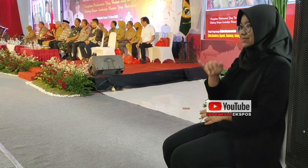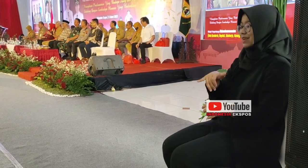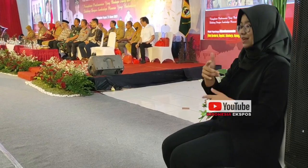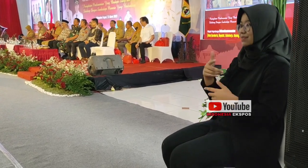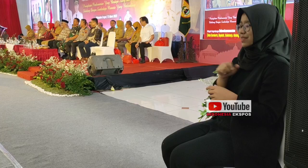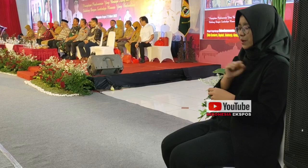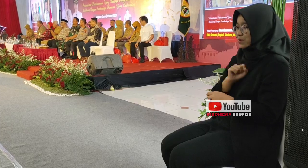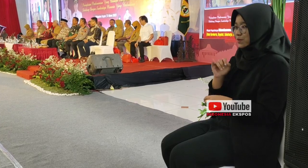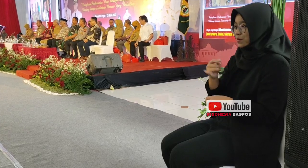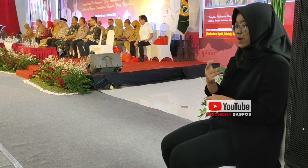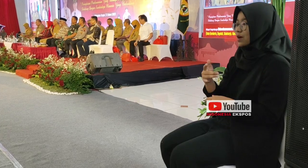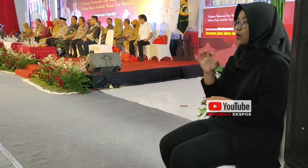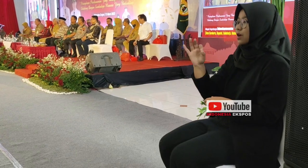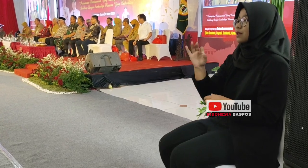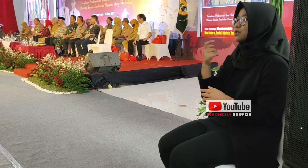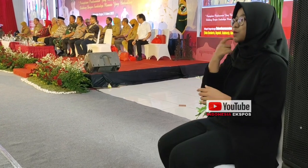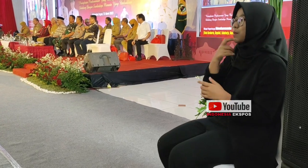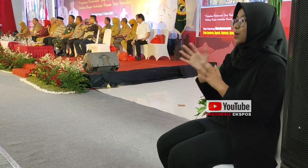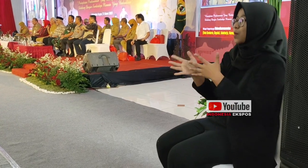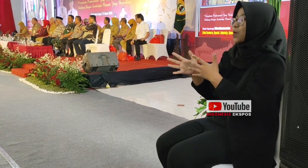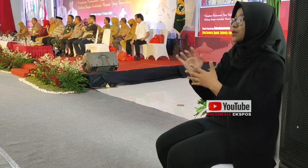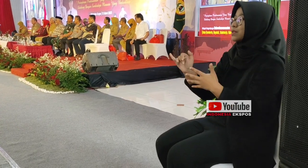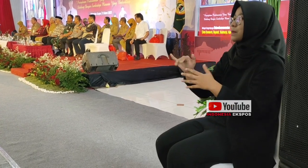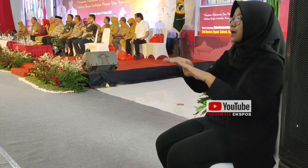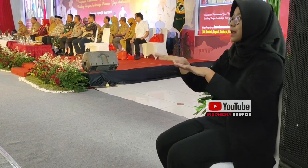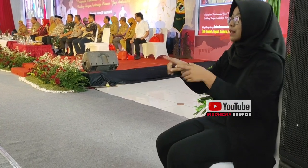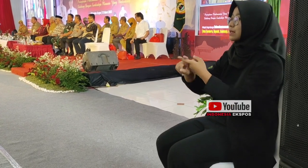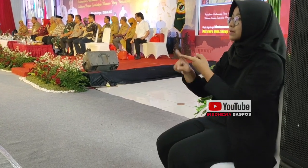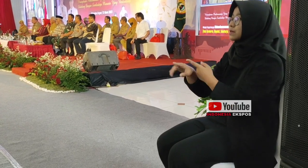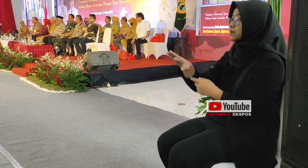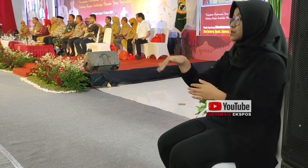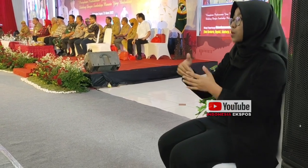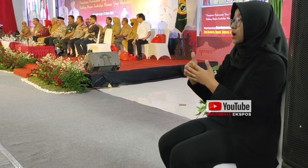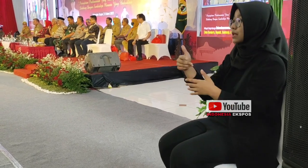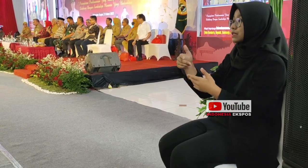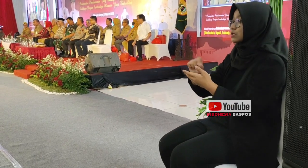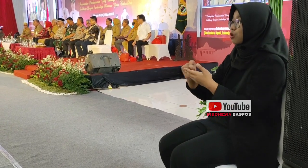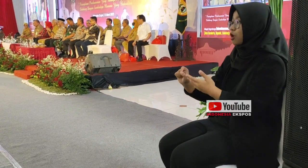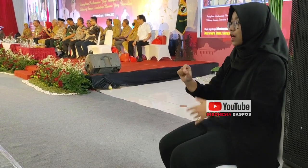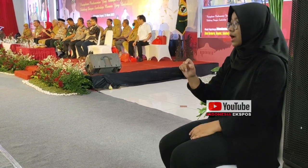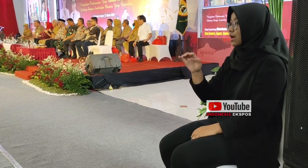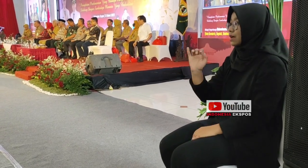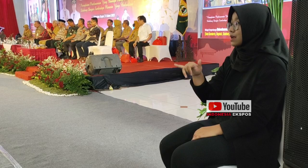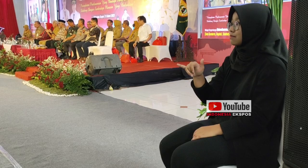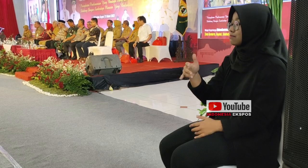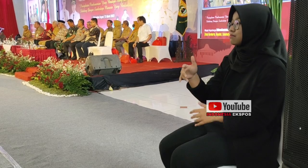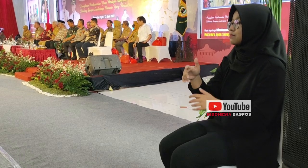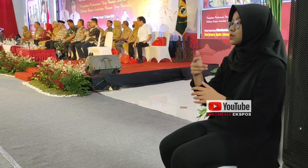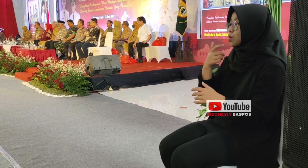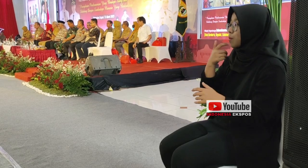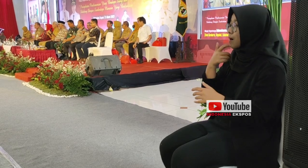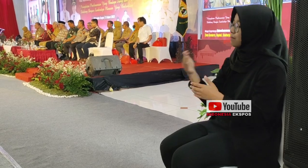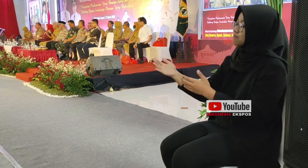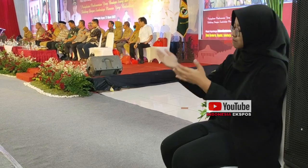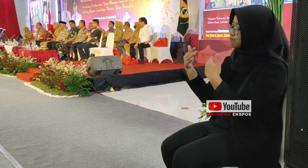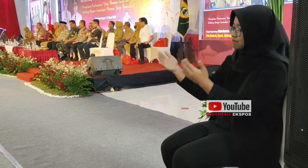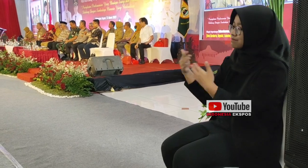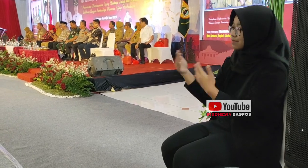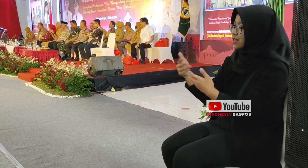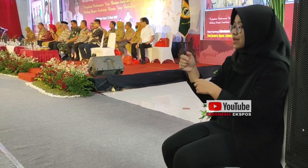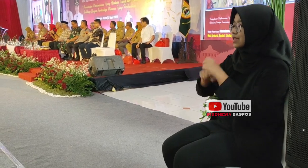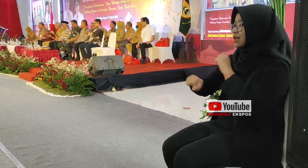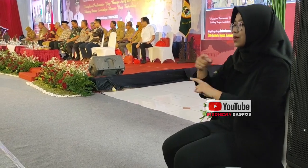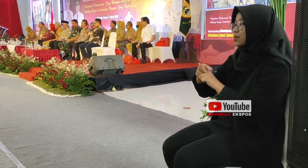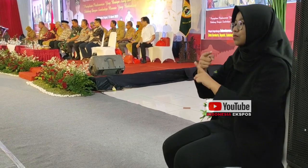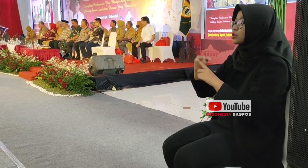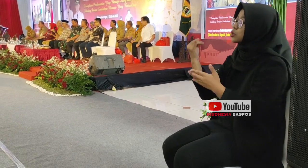Gini. Coba ngobrol ya sama anak-anak teman-temanmu di sekolah. Harus dikasih tahu. Aja pada kegiatan positif,